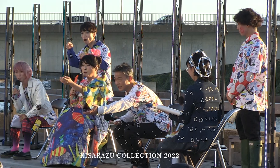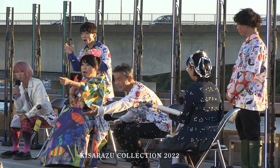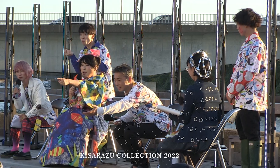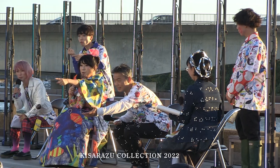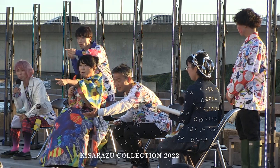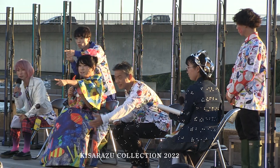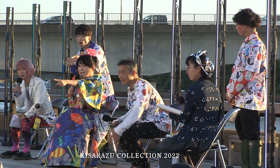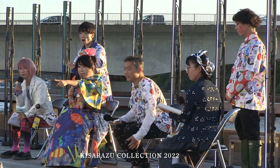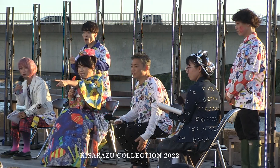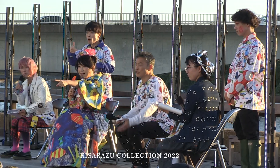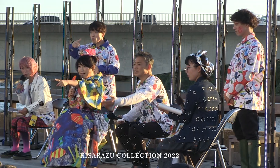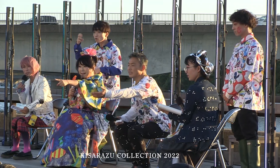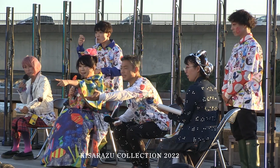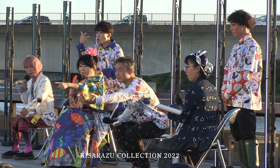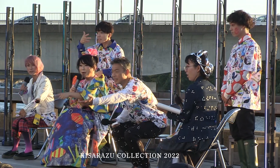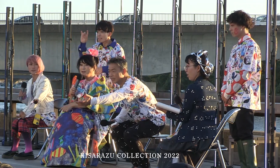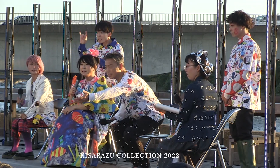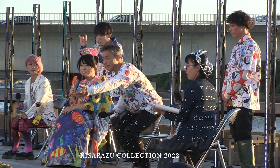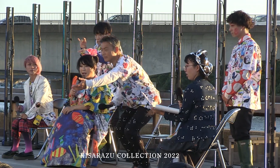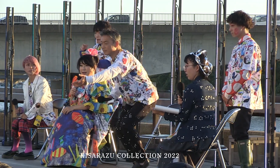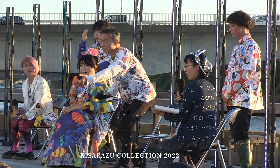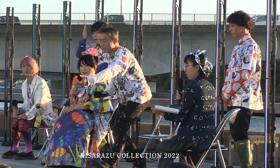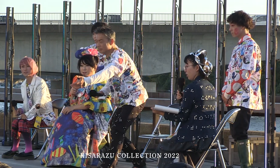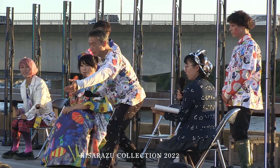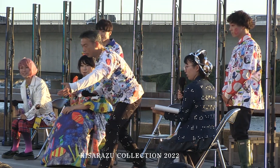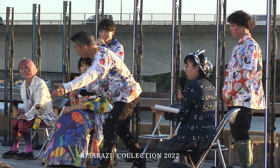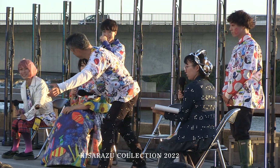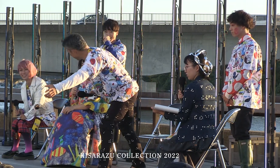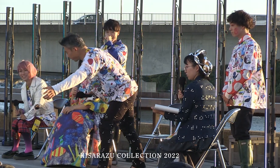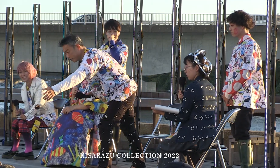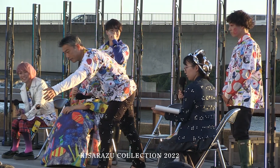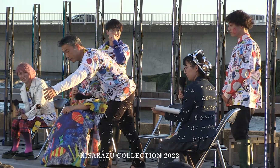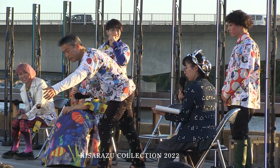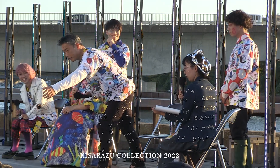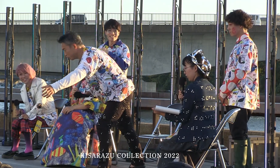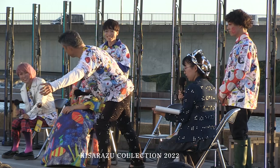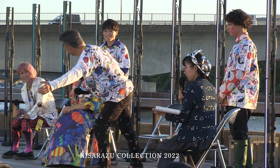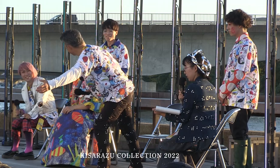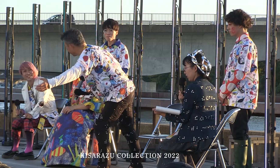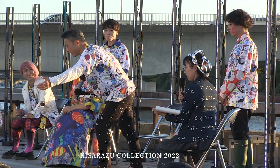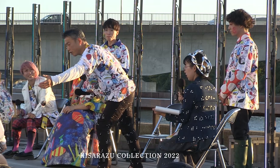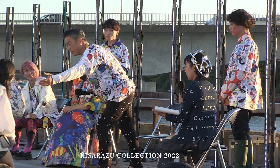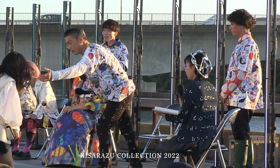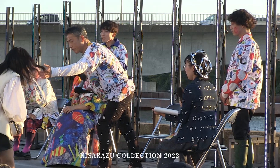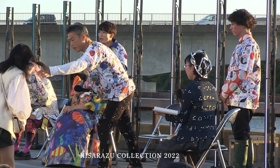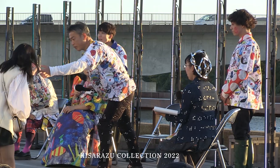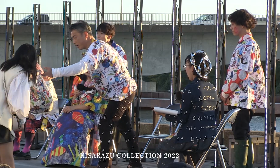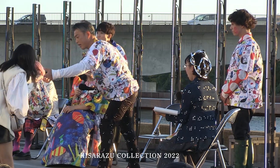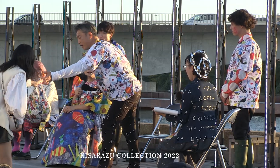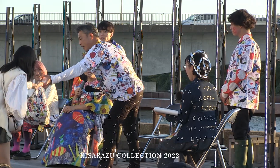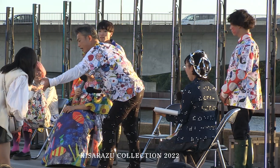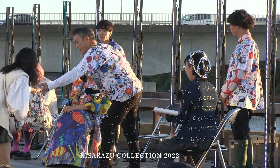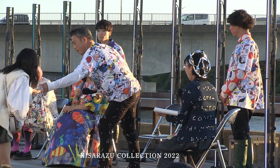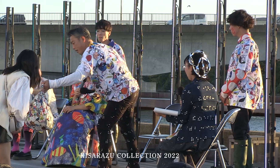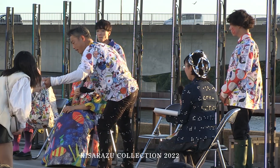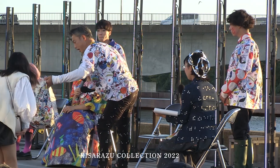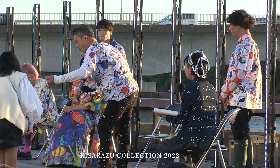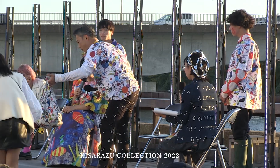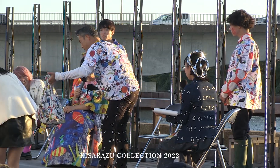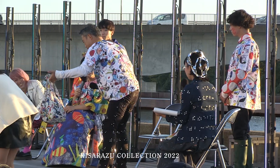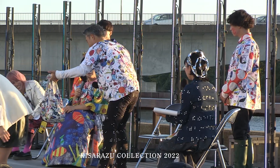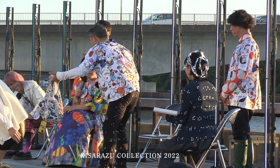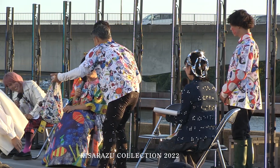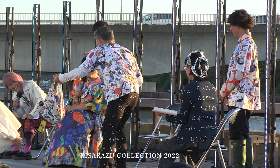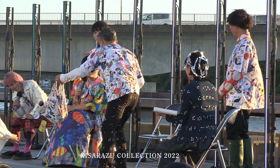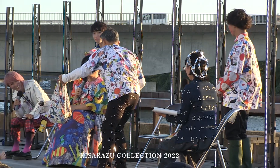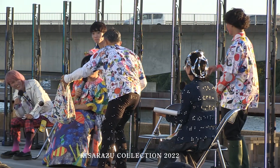そう、 うまい。風呂敷もあるんですか？ちょっと風呂敷貸してください。 すごい。 いいですか？え、風呂敷じゃない。 エ